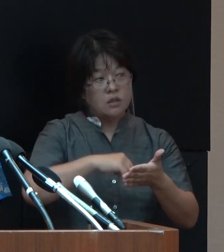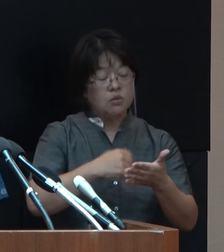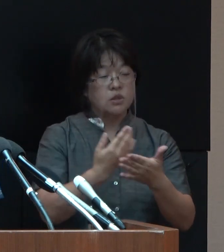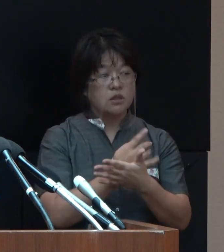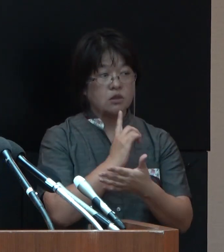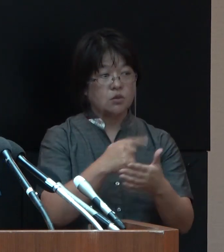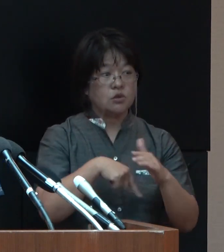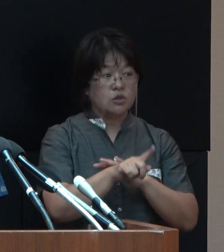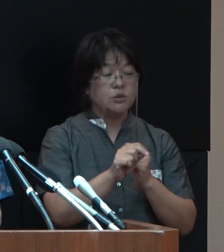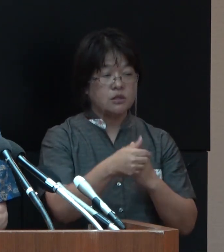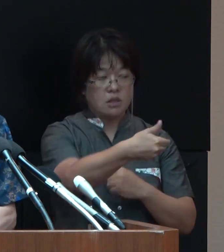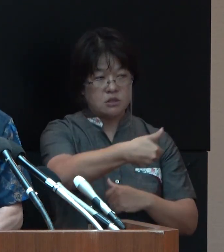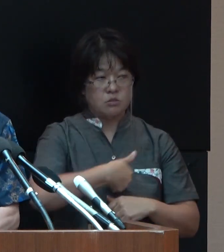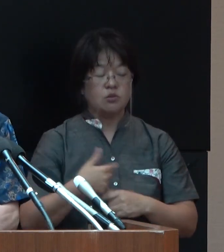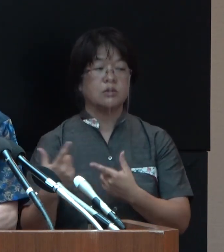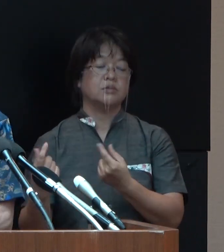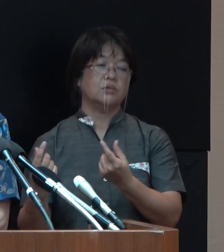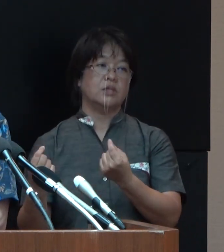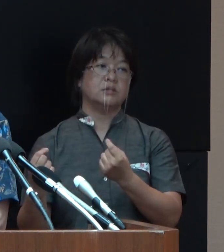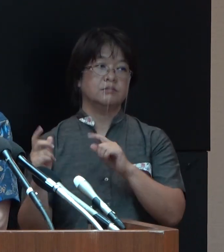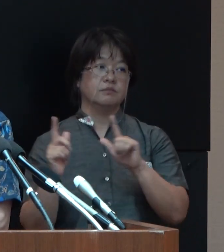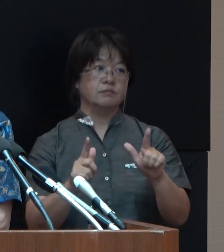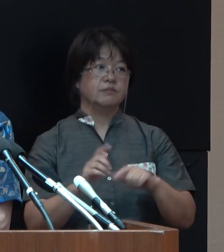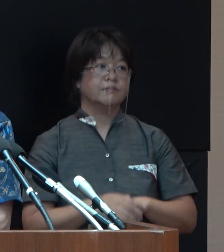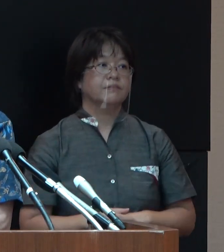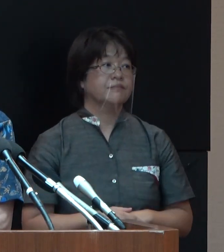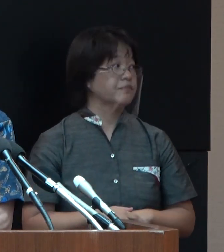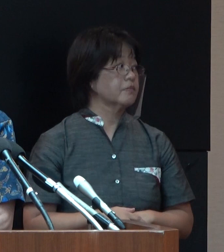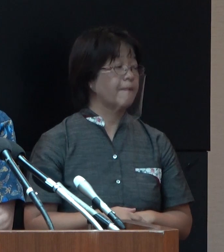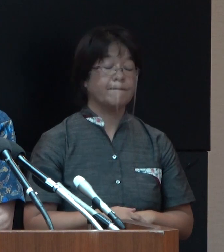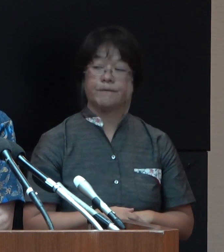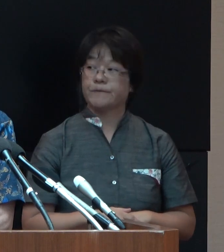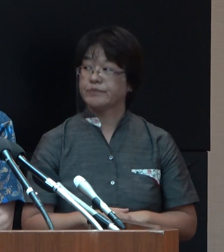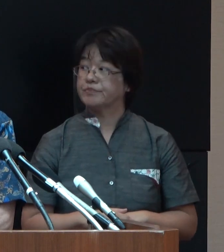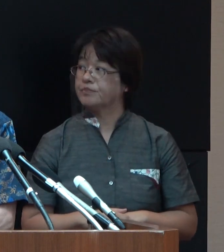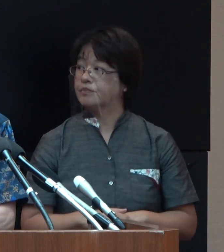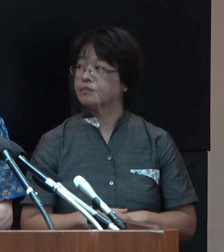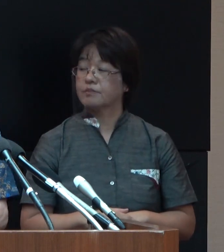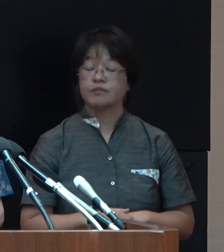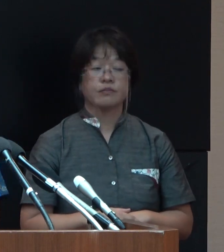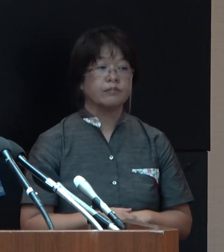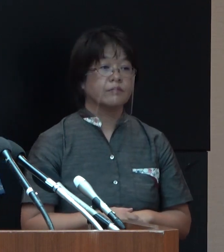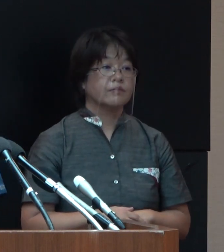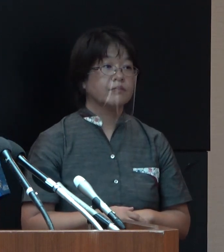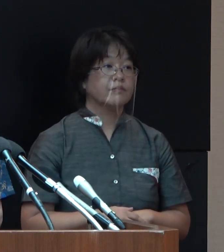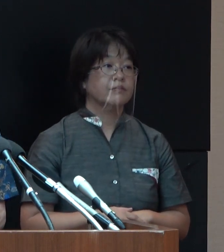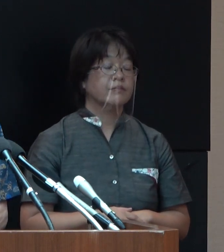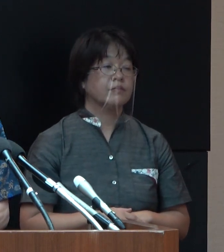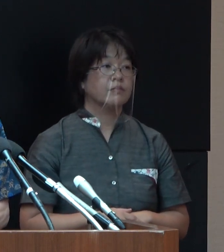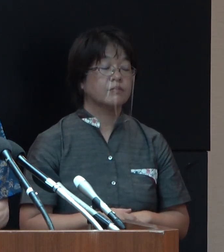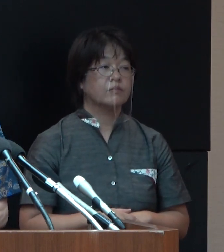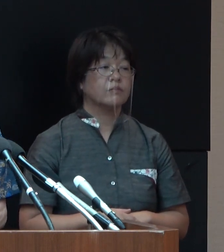新規感染者数とその病床の 逼迫 というのが一番大きな 問題 にな ります 。そういうことです。はい。 質問までご答えいただきます